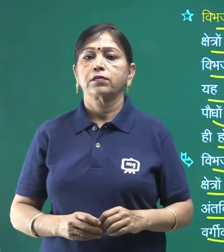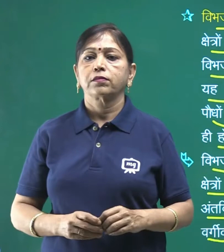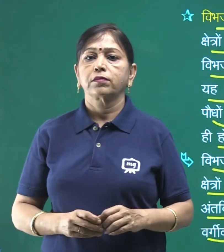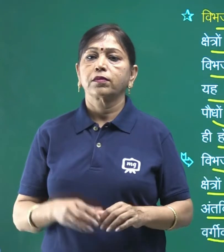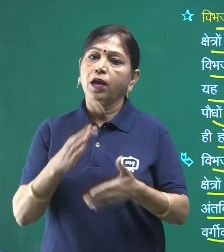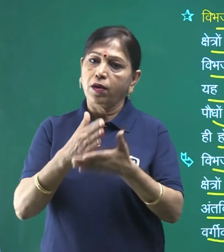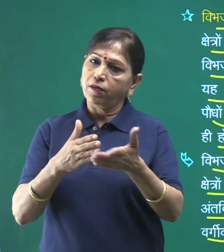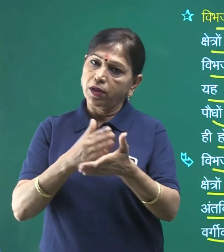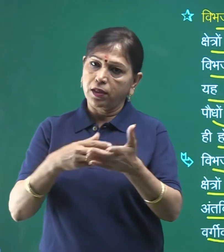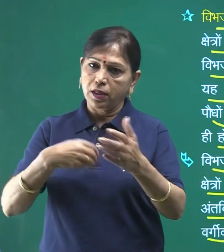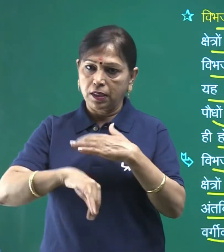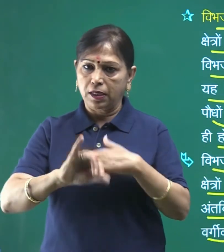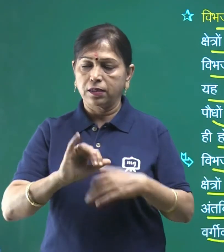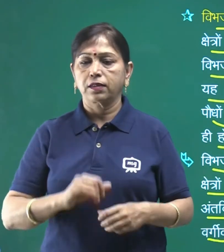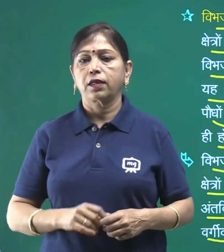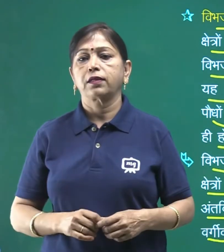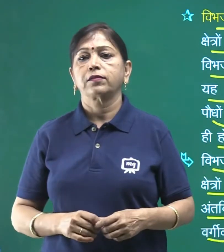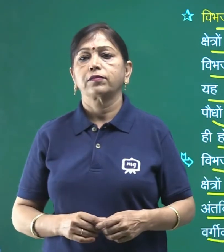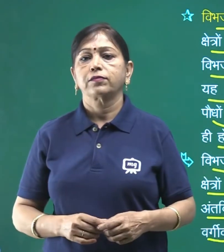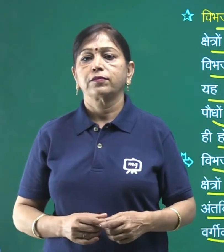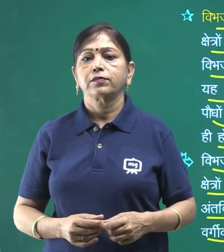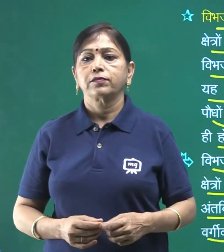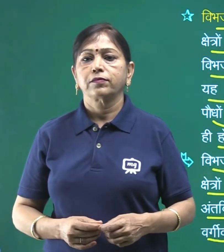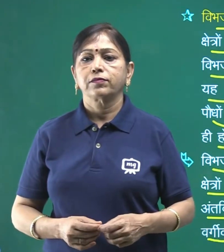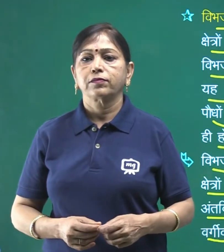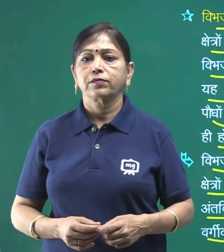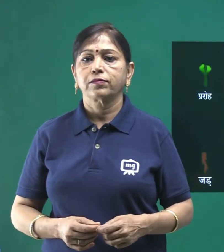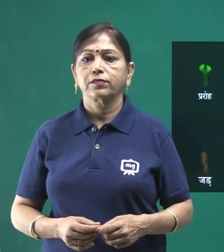वर्गीकृत किया जाता है।